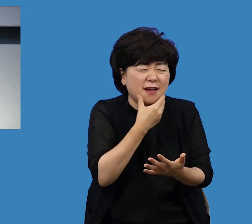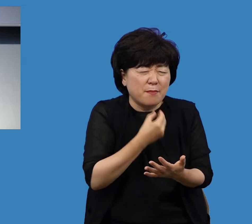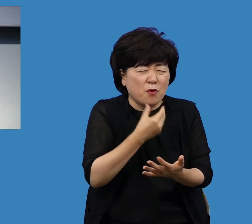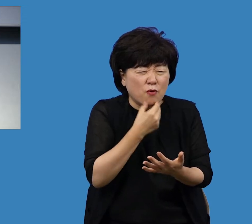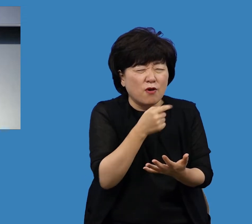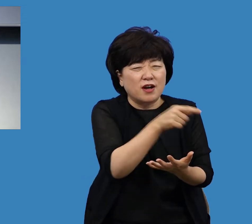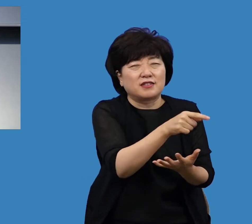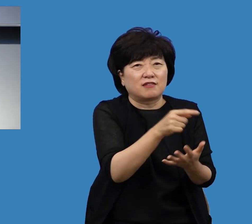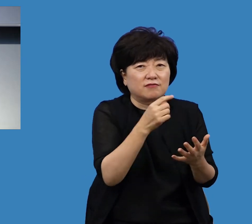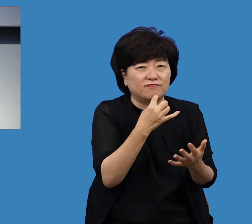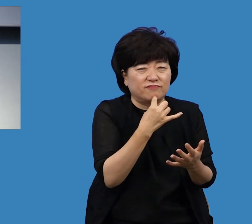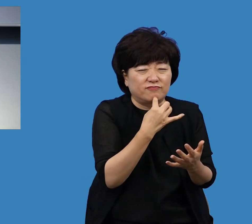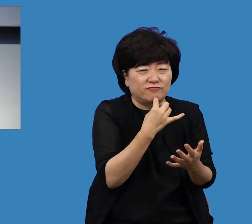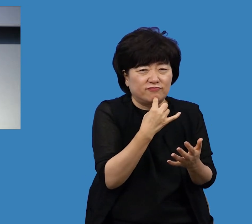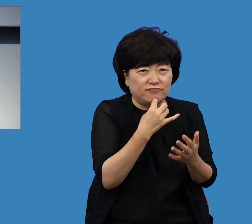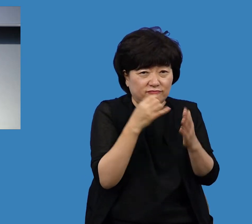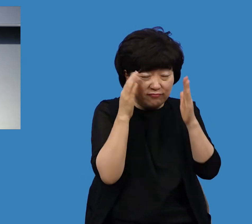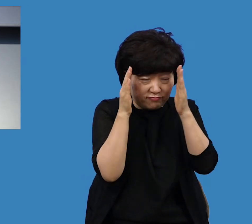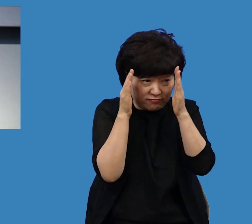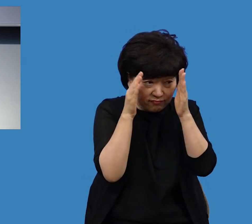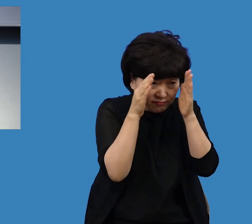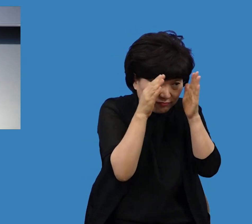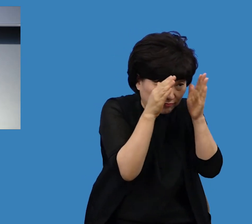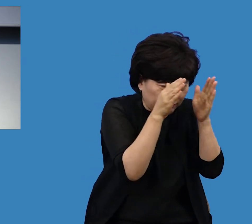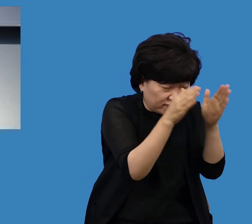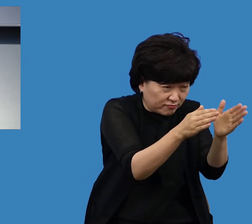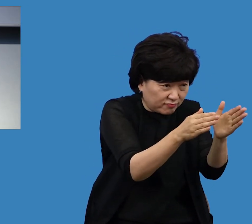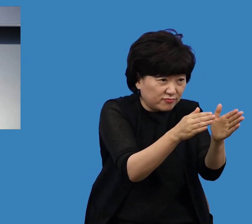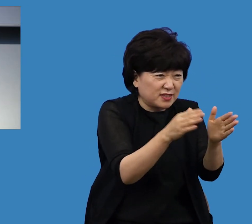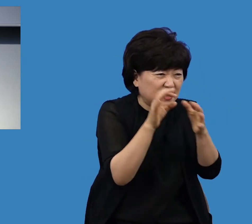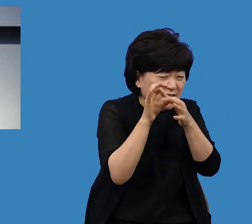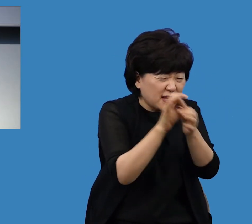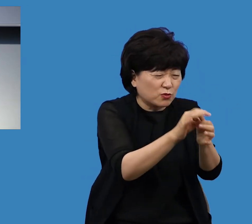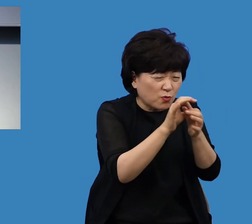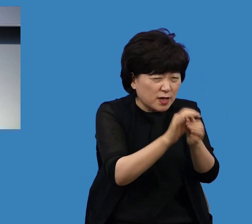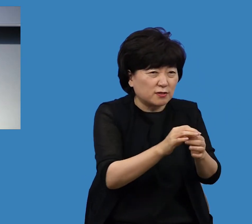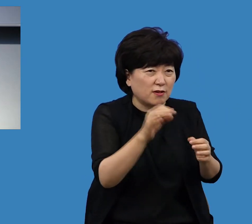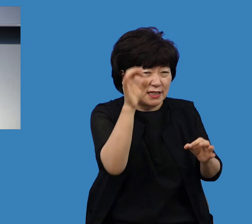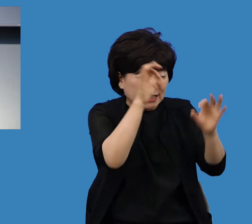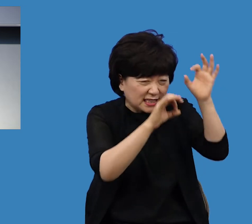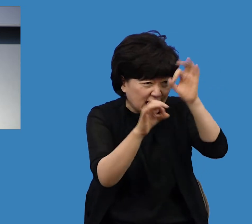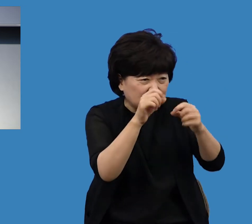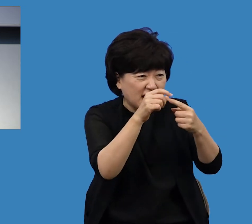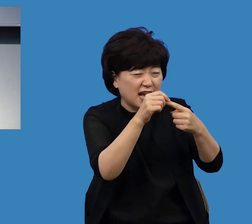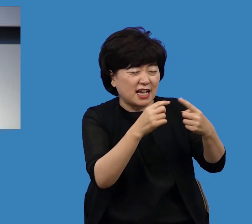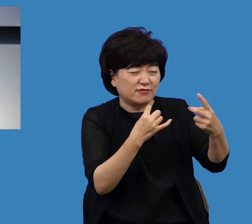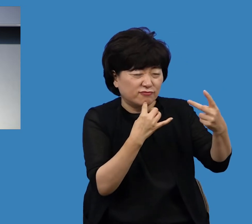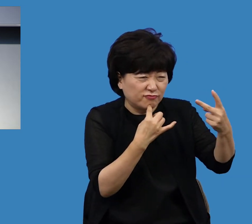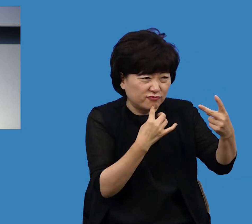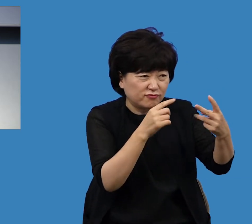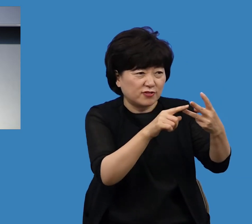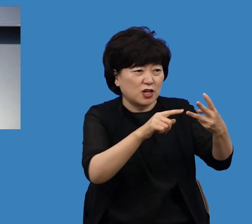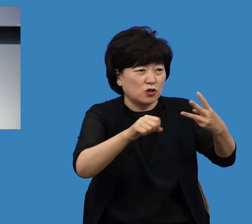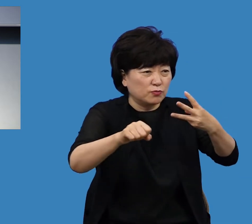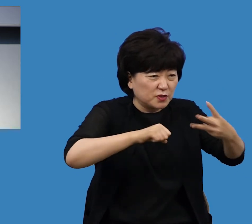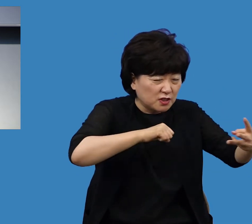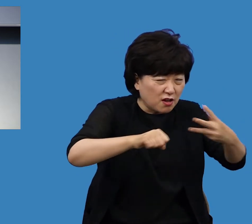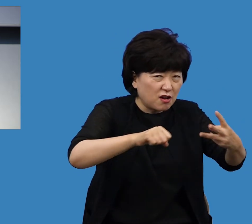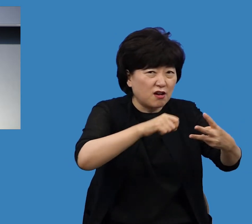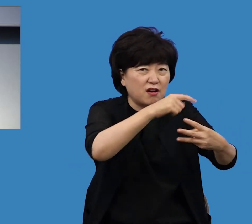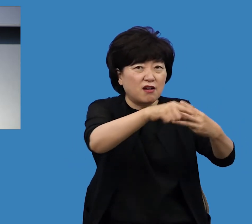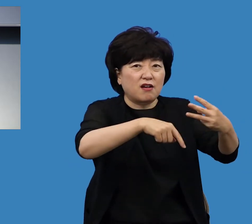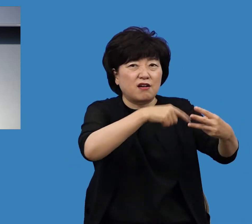만족을 디파인하게 함으로써 계속 그것을 추구하고 찾고 그쪽으로 움직이게 합니다. 그래서 그 결과 돈에